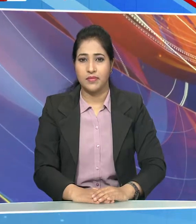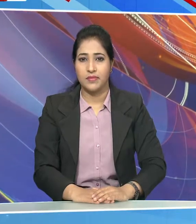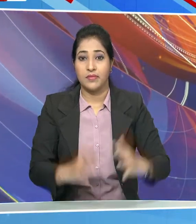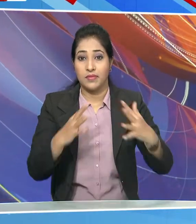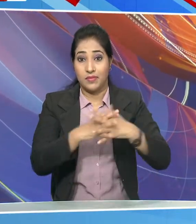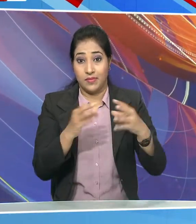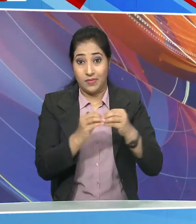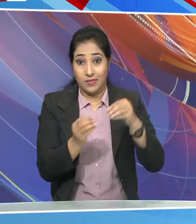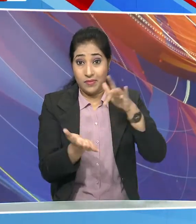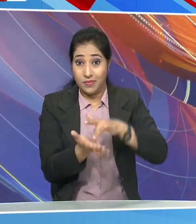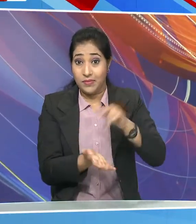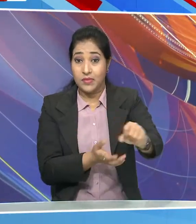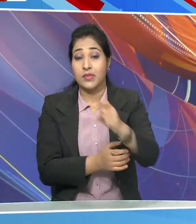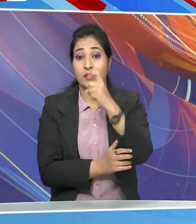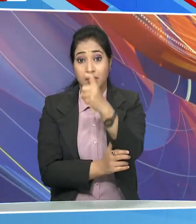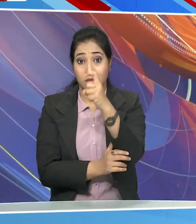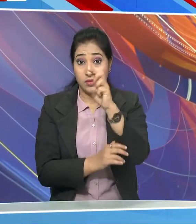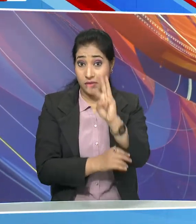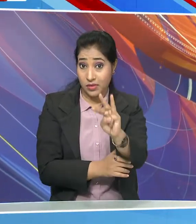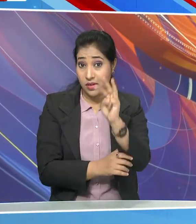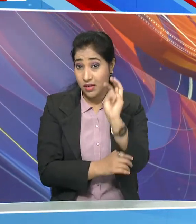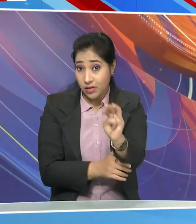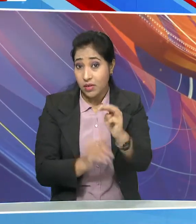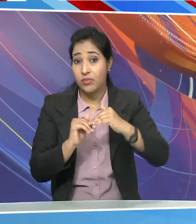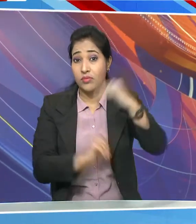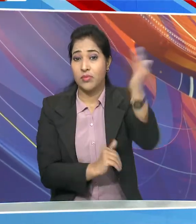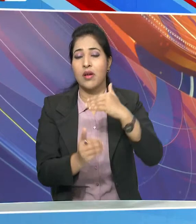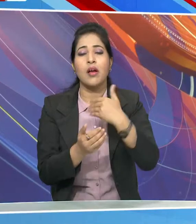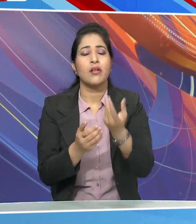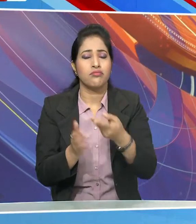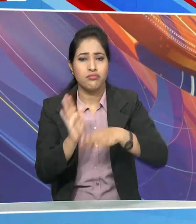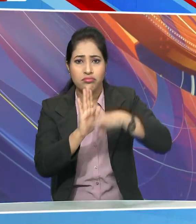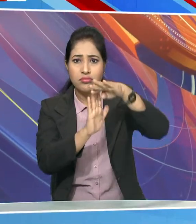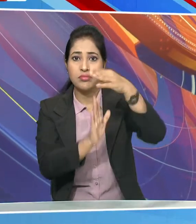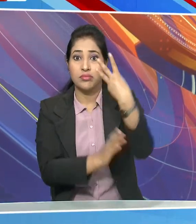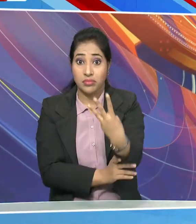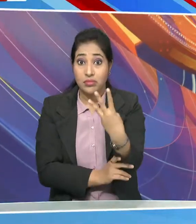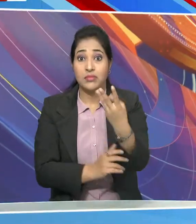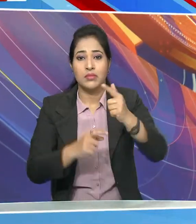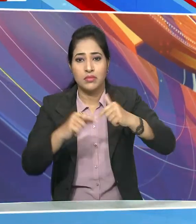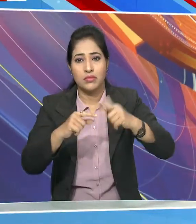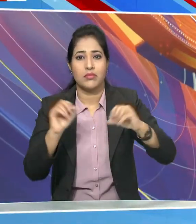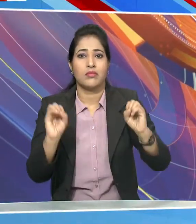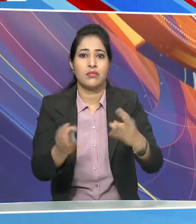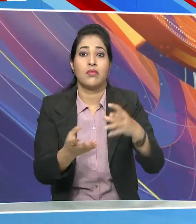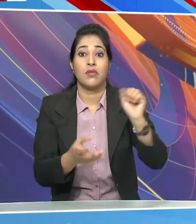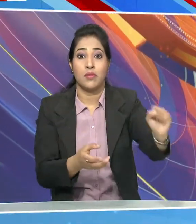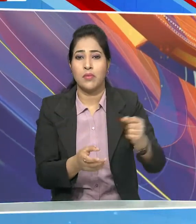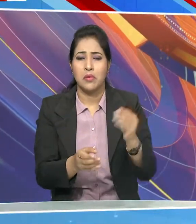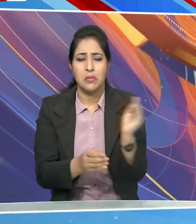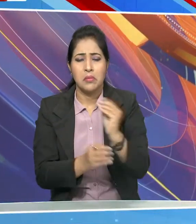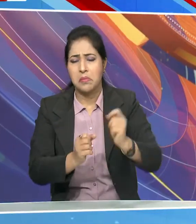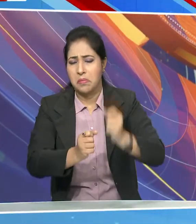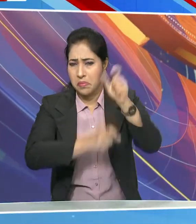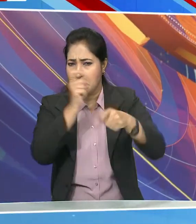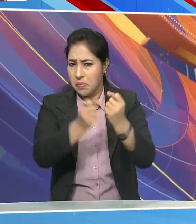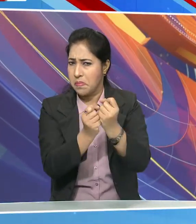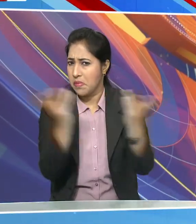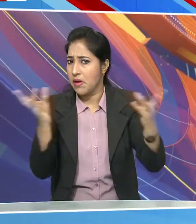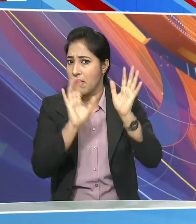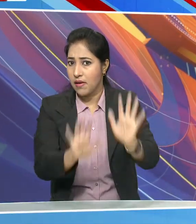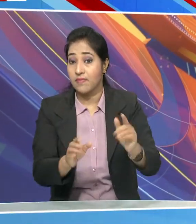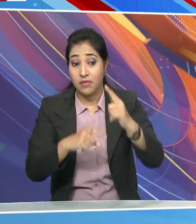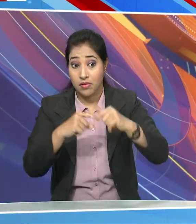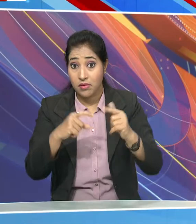पश्चिम बंगाल में 73000 से अधिक सीटों पर त्रिस्तरीय पंचायत चुनाव के लिए मतदान शुरू हो गया है काफी संख्या में लोग मतदान